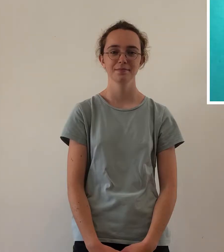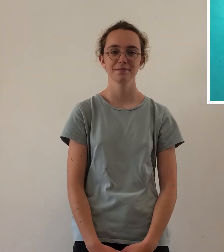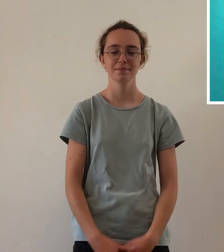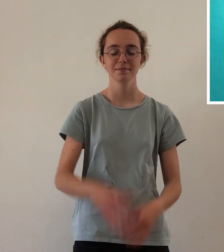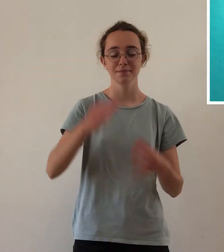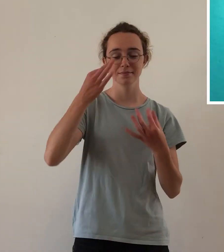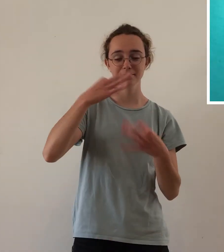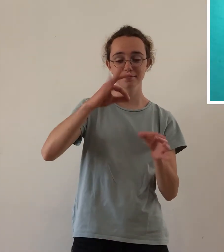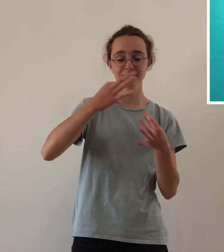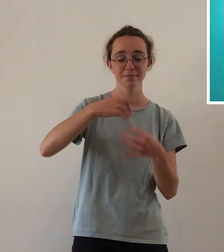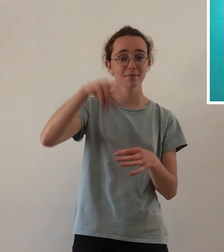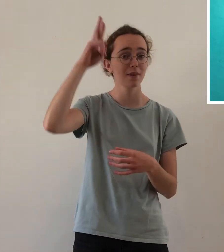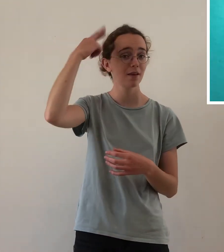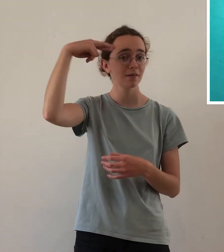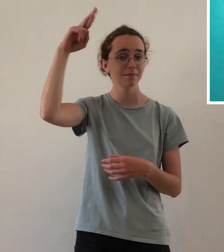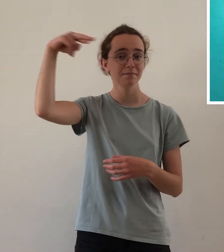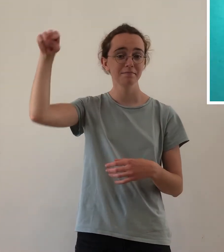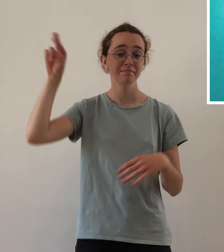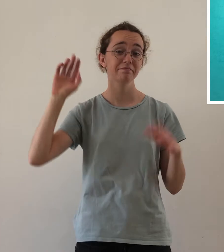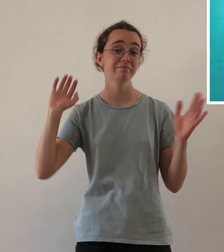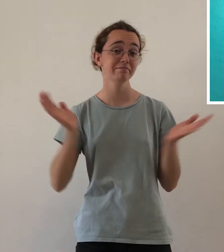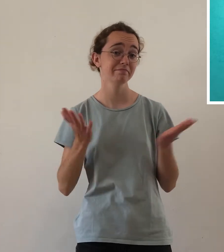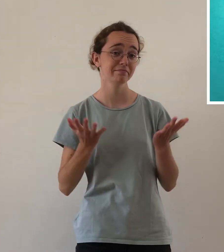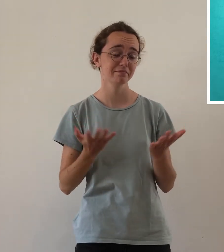Petite feuille, rêve de cascade.